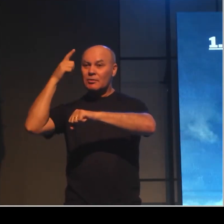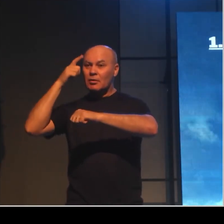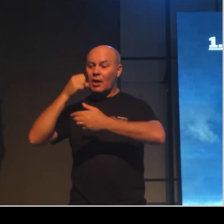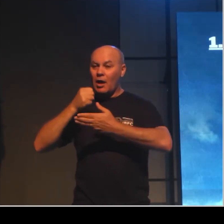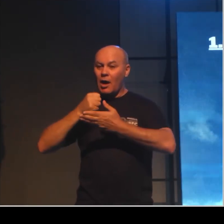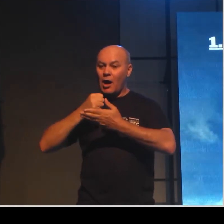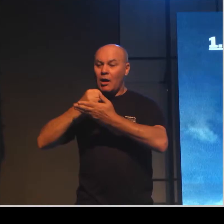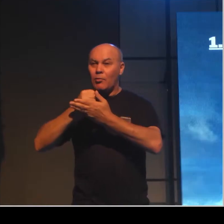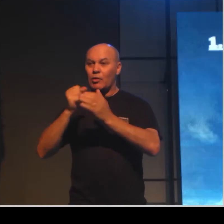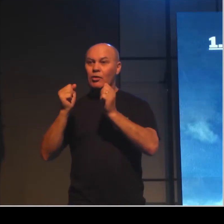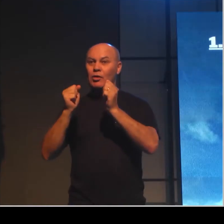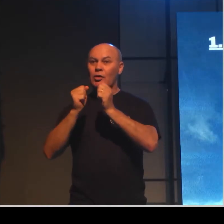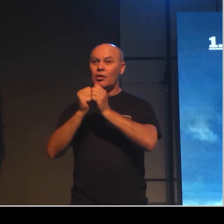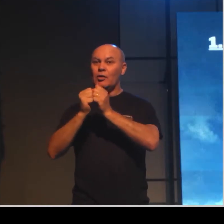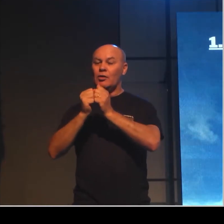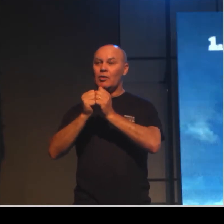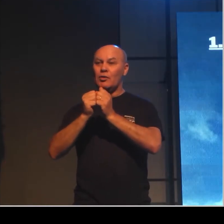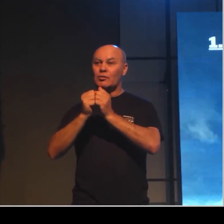José